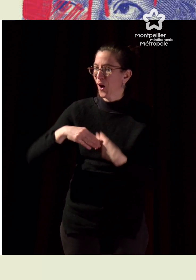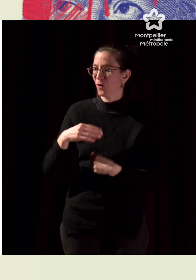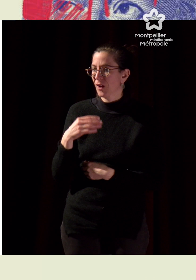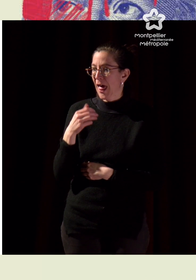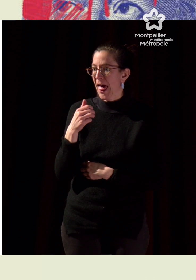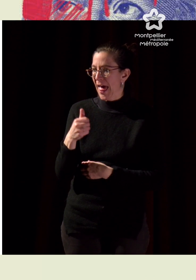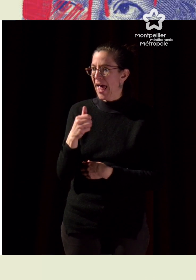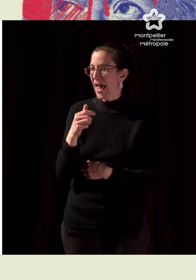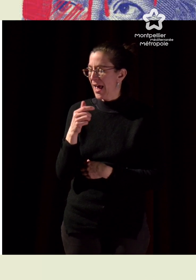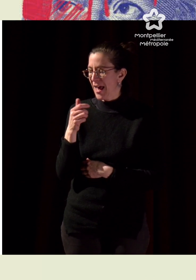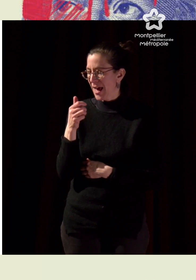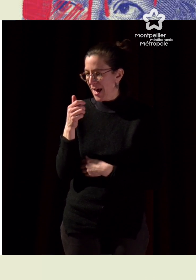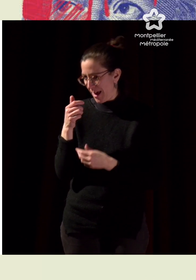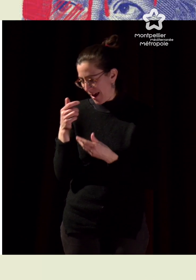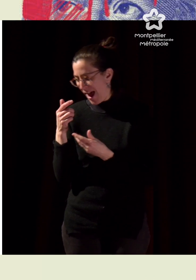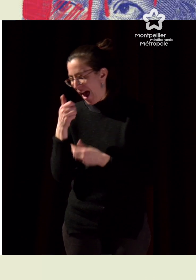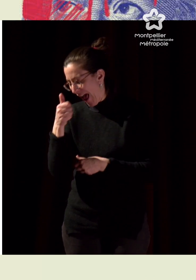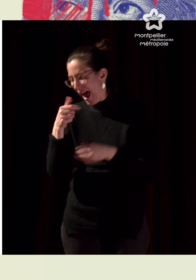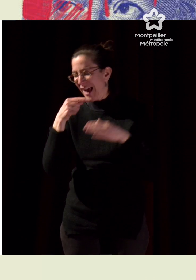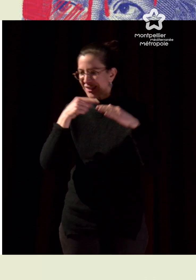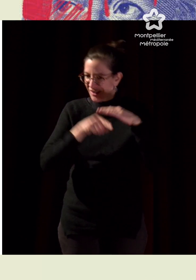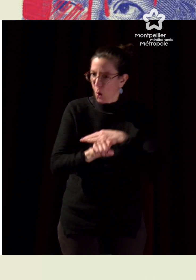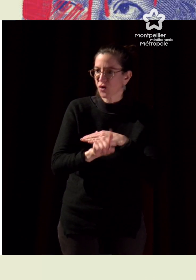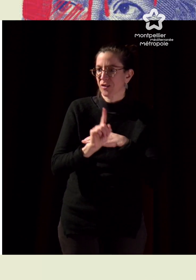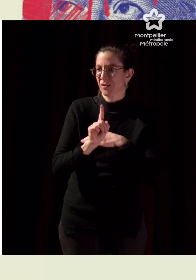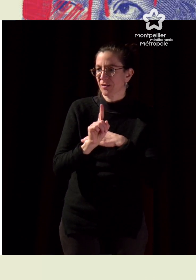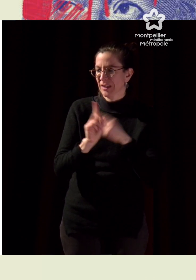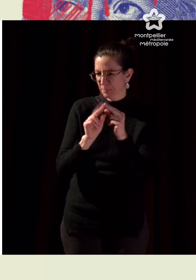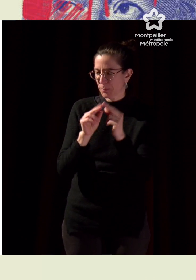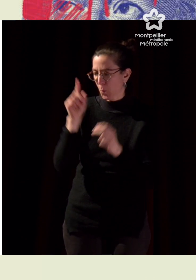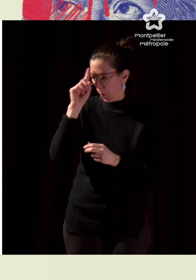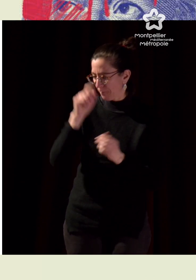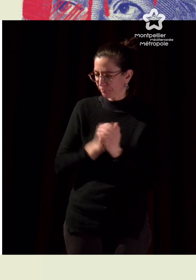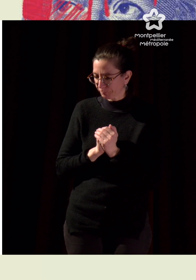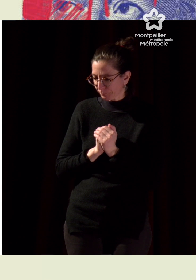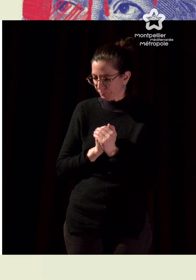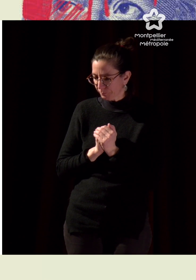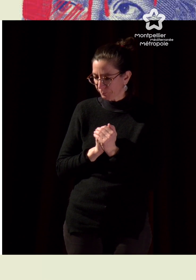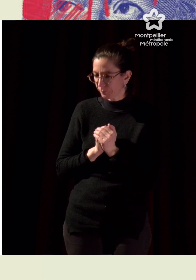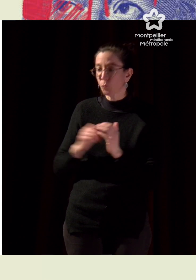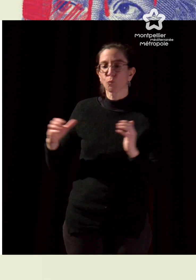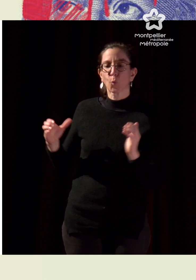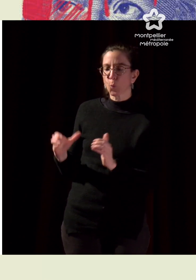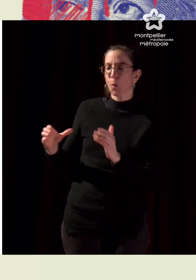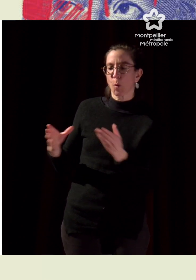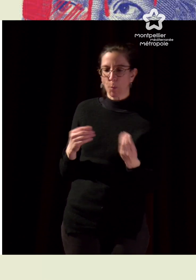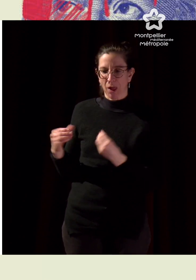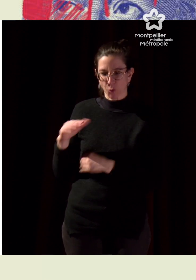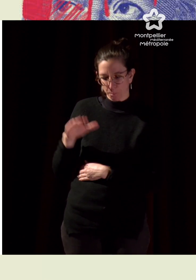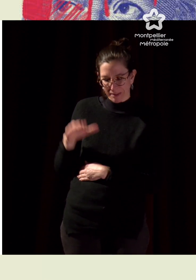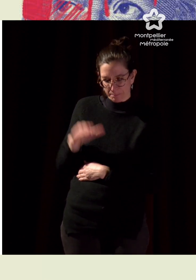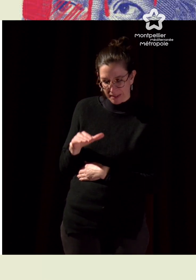seul sens. C'est-à-dire que parmi les populations dites pygmées, vous retrouvez de l'ADN